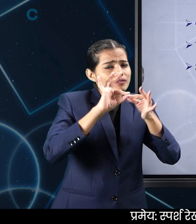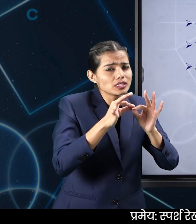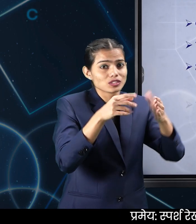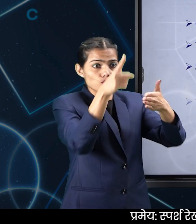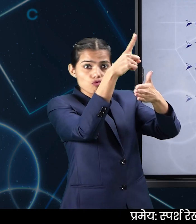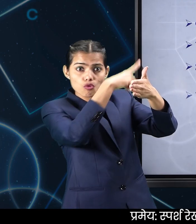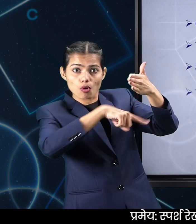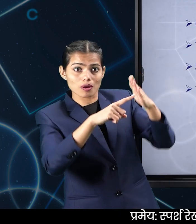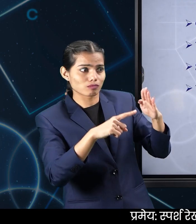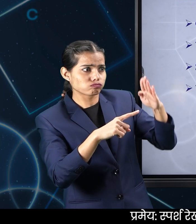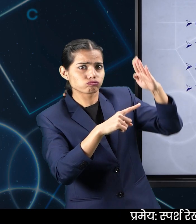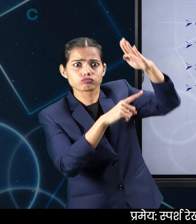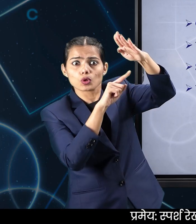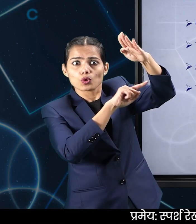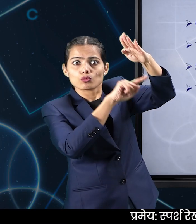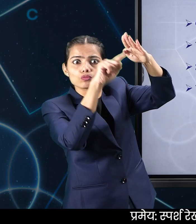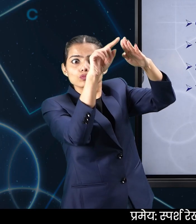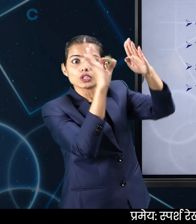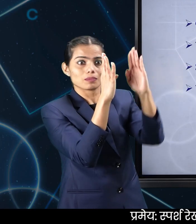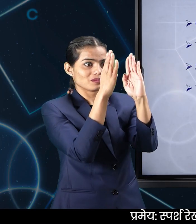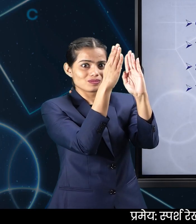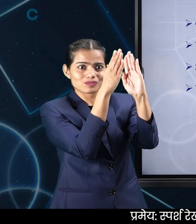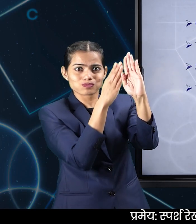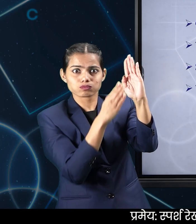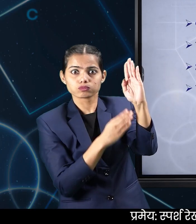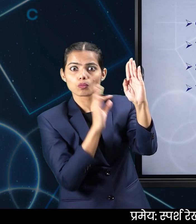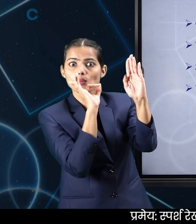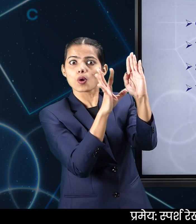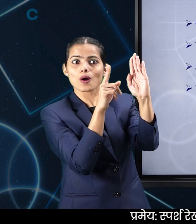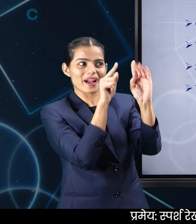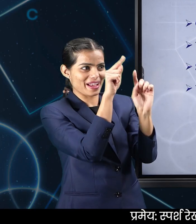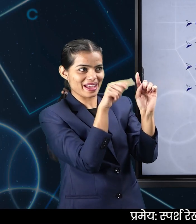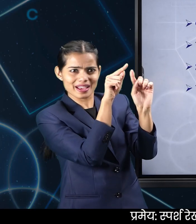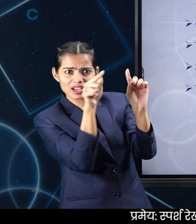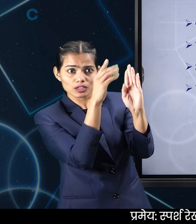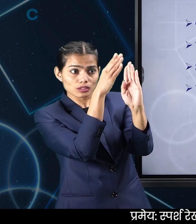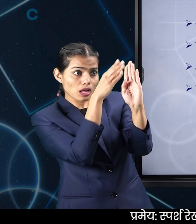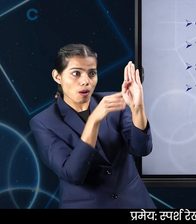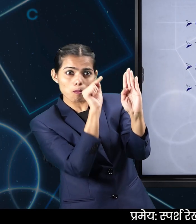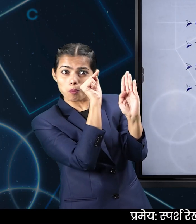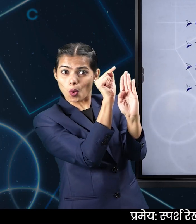प्रमेय स्पर्श रेखाएं संपर्क बिंदु पर त्रिज्याओं के लंबवत होती है।